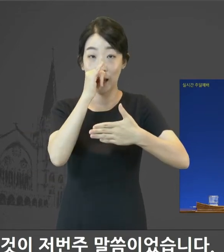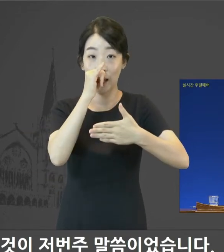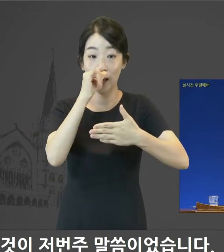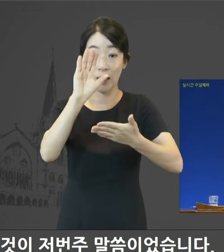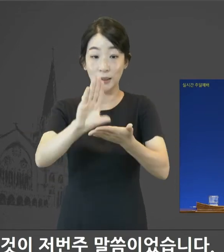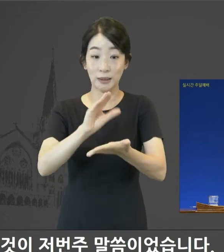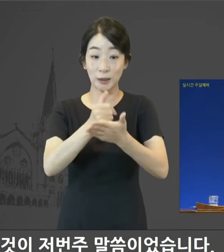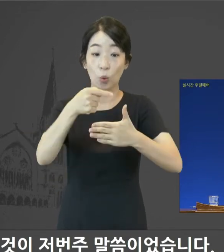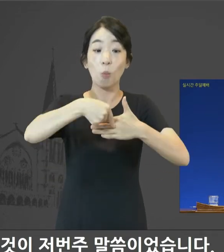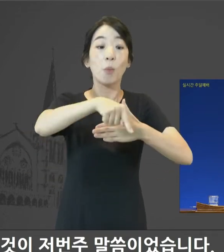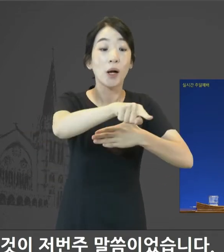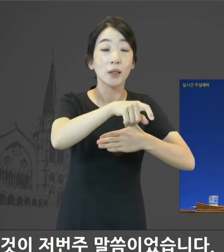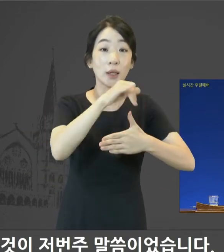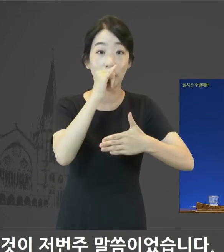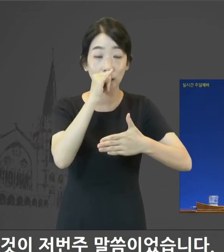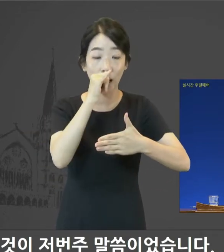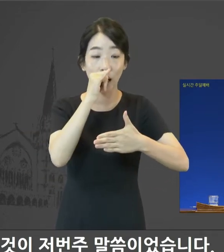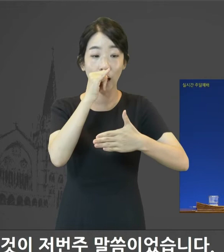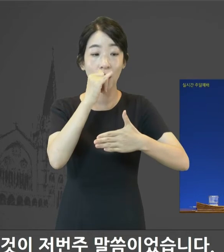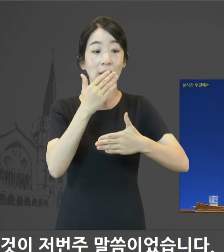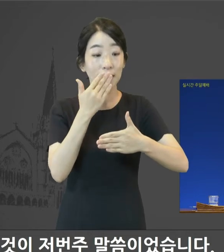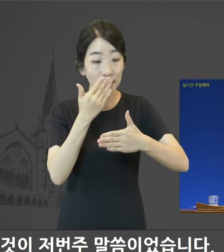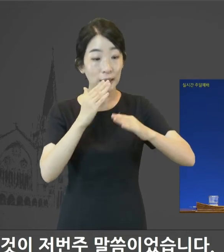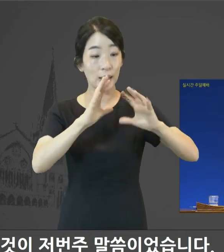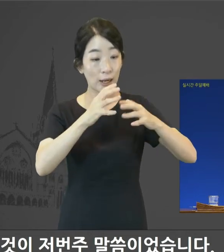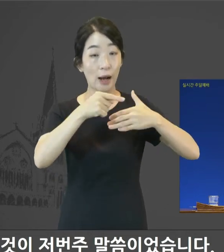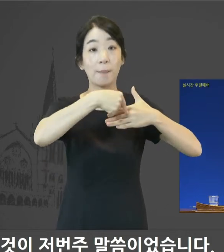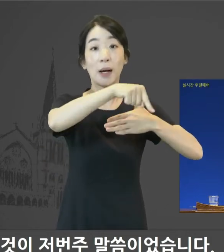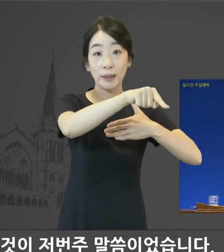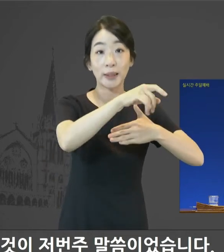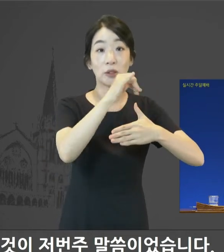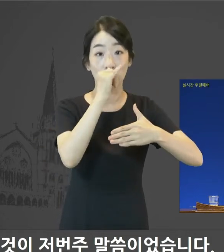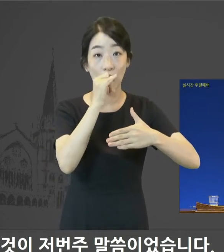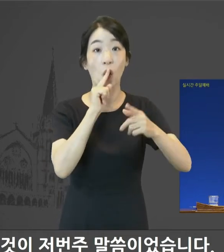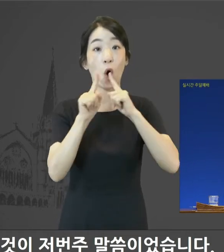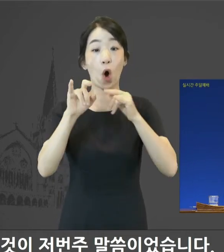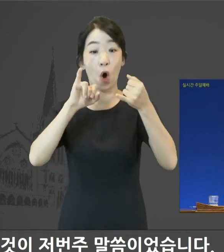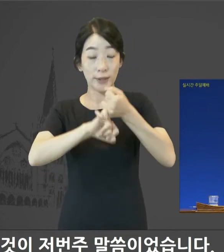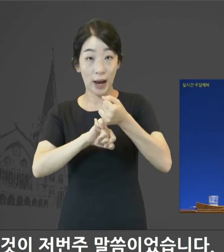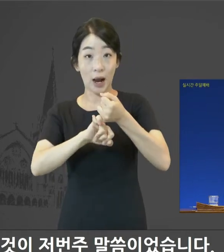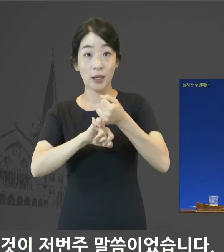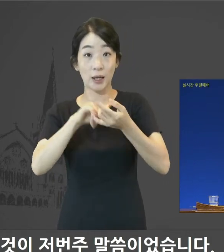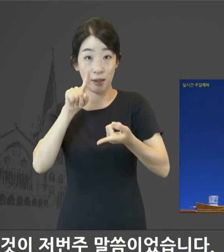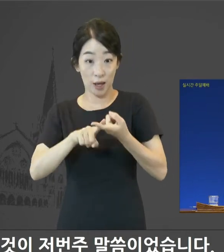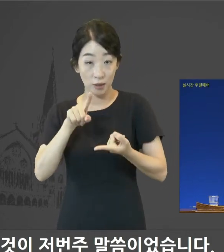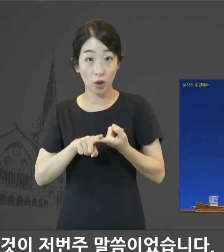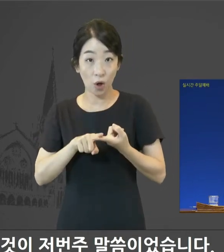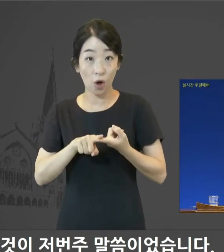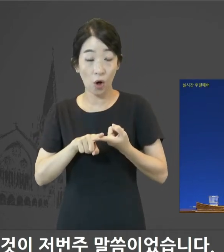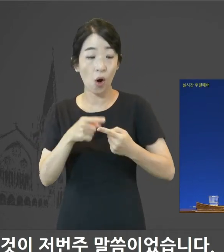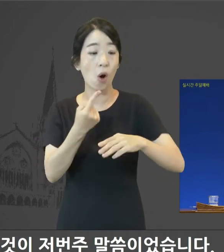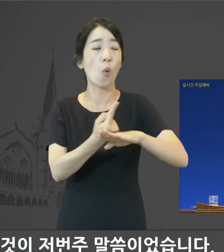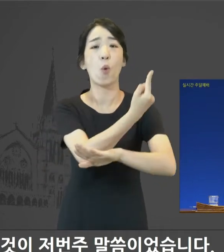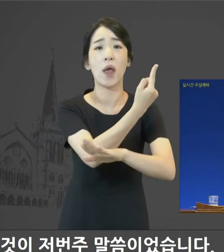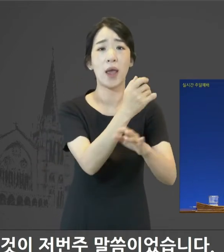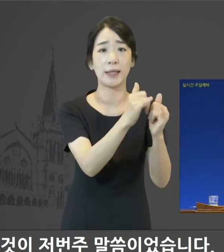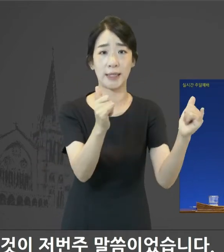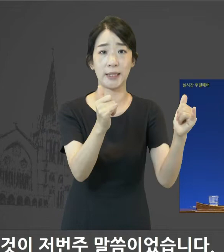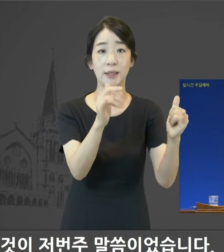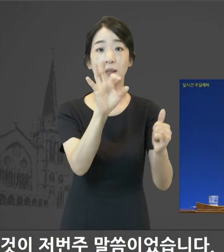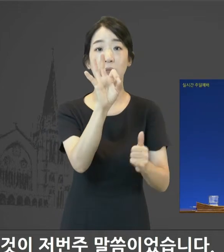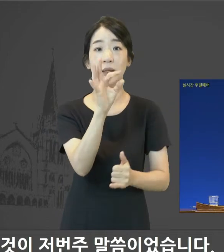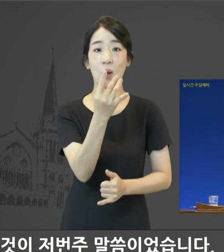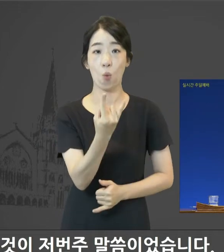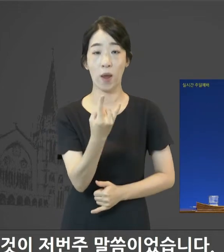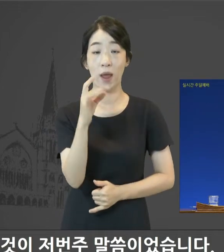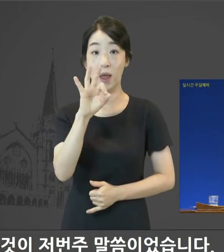밖에 있었고 이스라엘 나라 밖의 사람들이라 약속의 언약들에 대해서는 외인이요, 여기 외인이란 말이